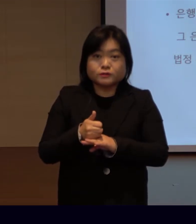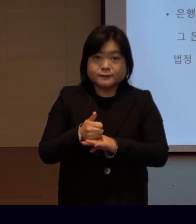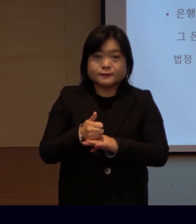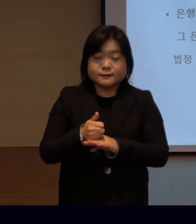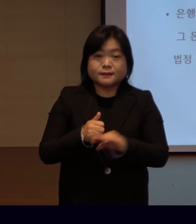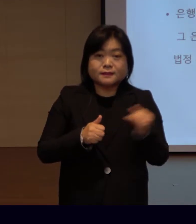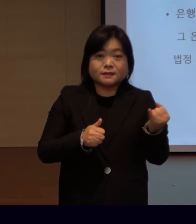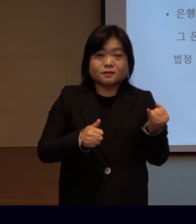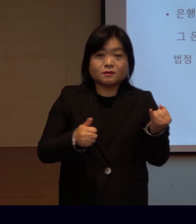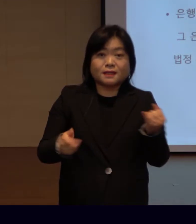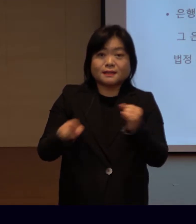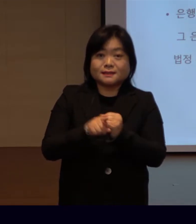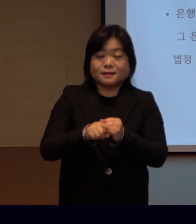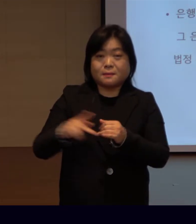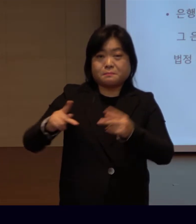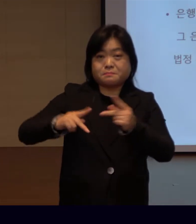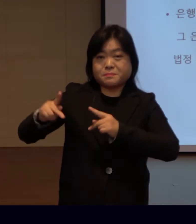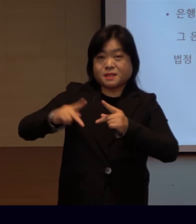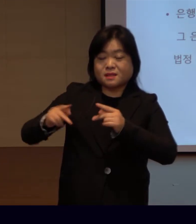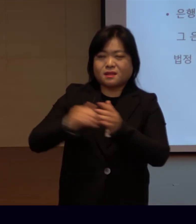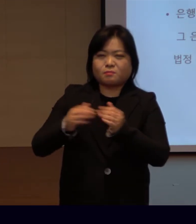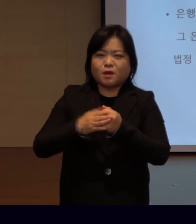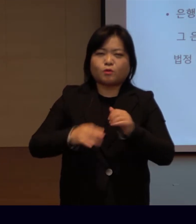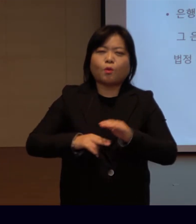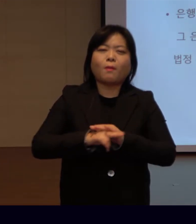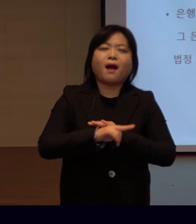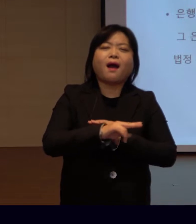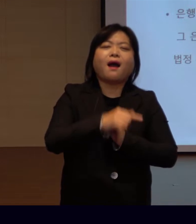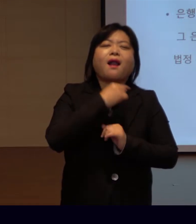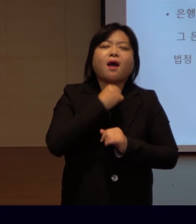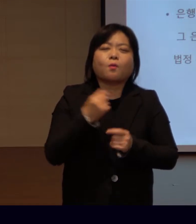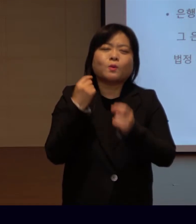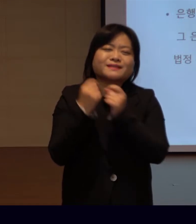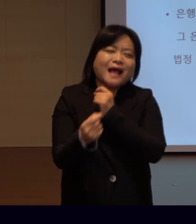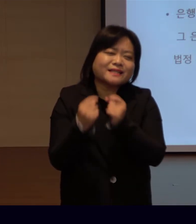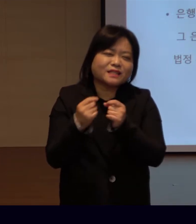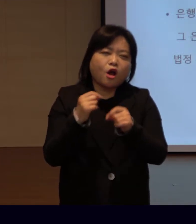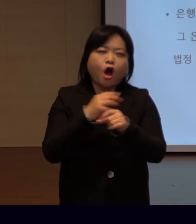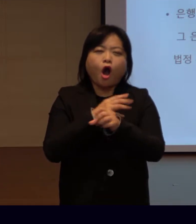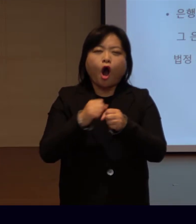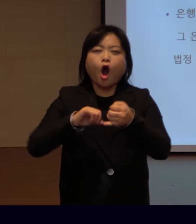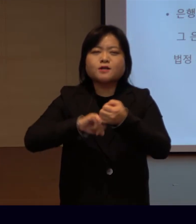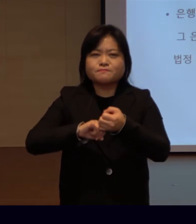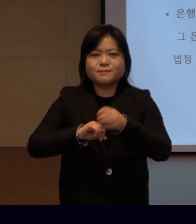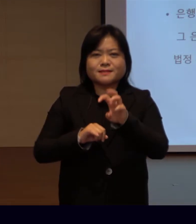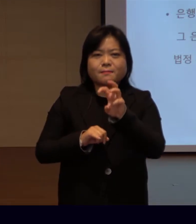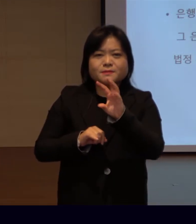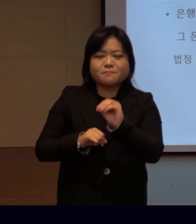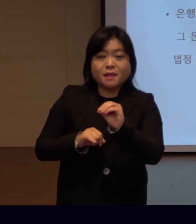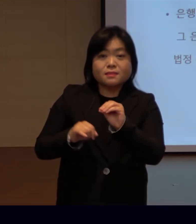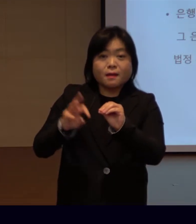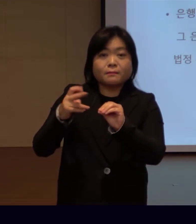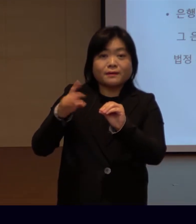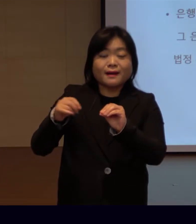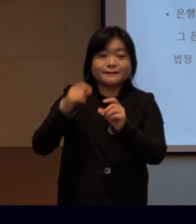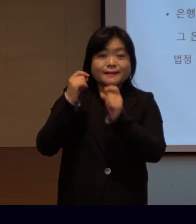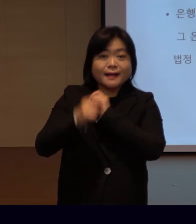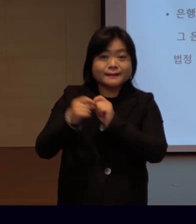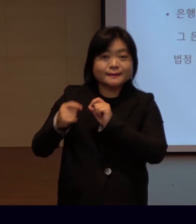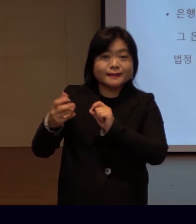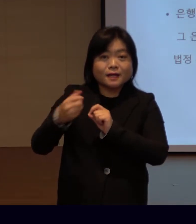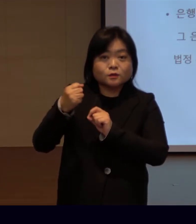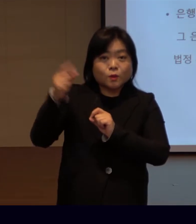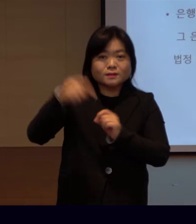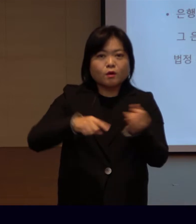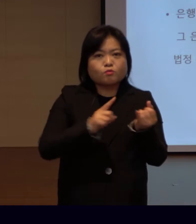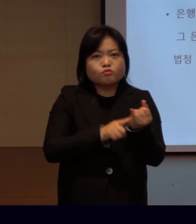여자하고 빚에 쪼들리면서 도망가려고 사기 어음을 씁니다. 30만 프랑의 사기 어음을 써서 가져가서 부인